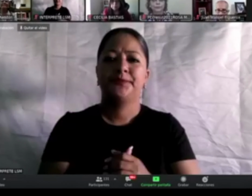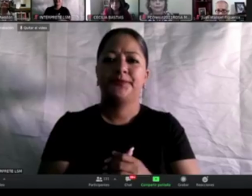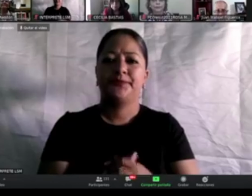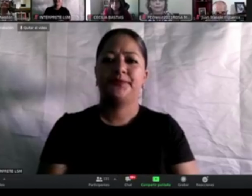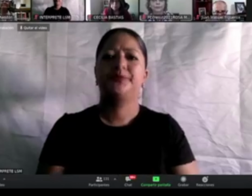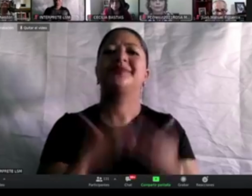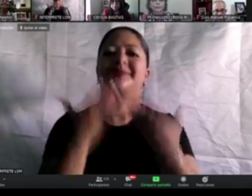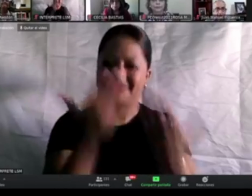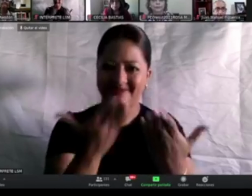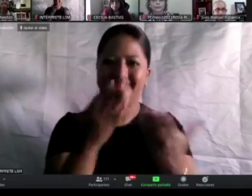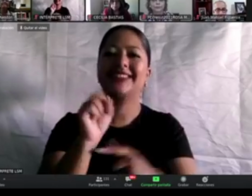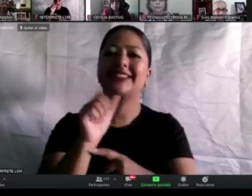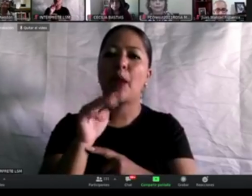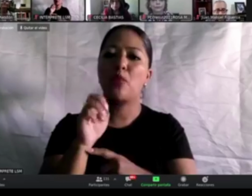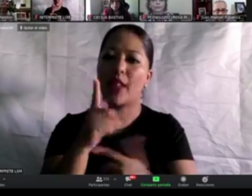adelante Samuel